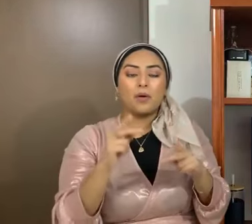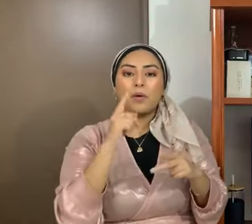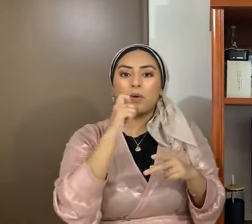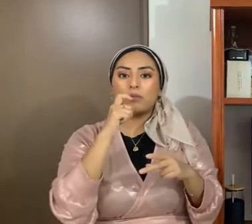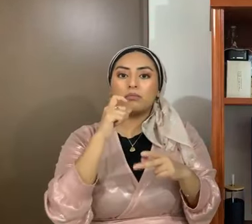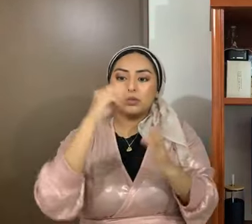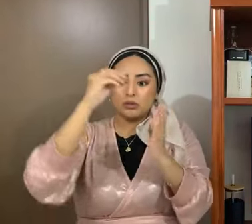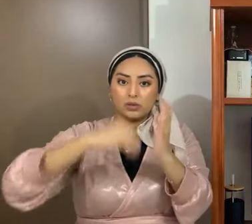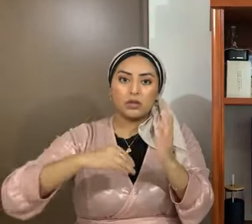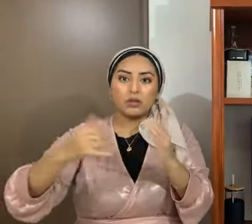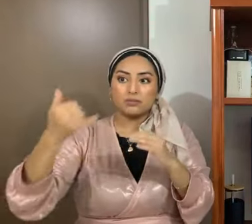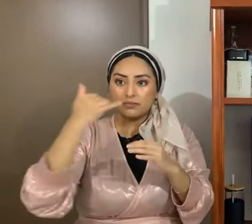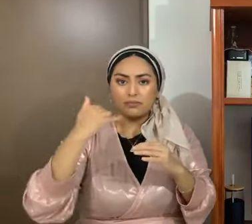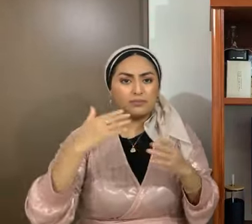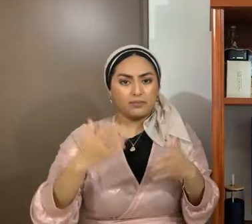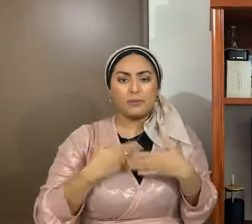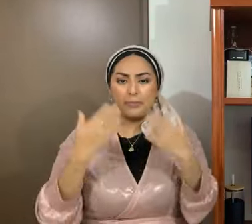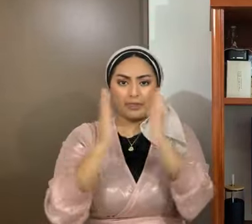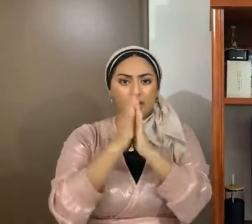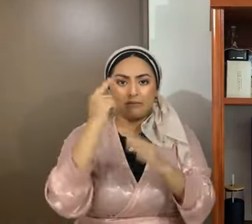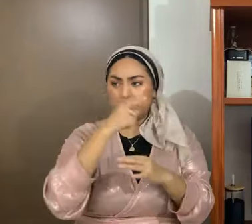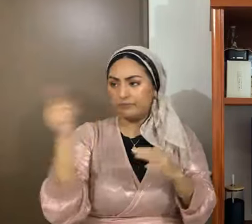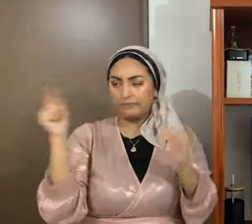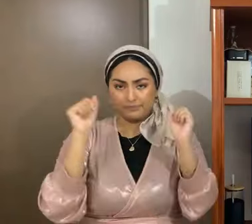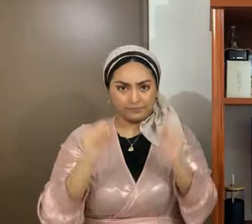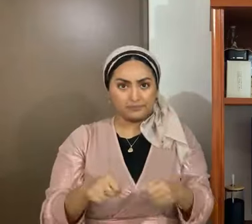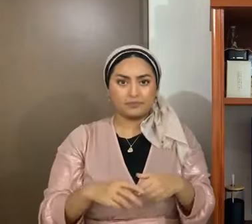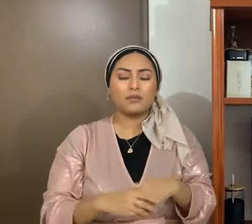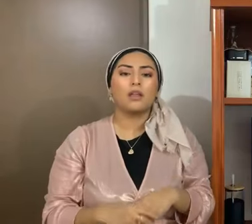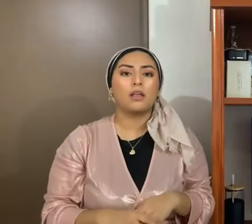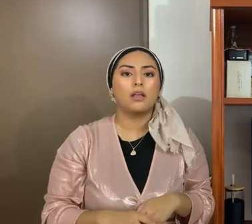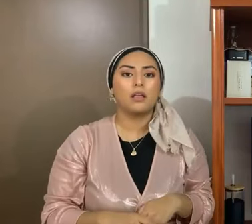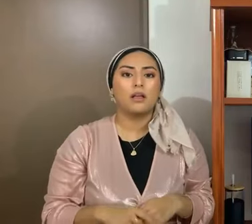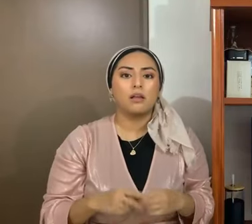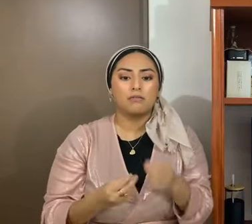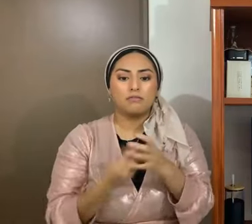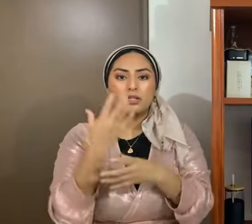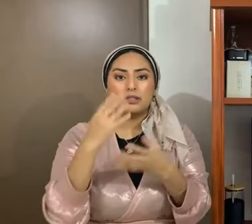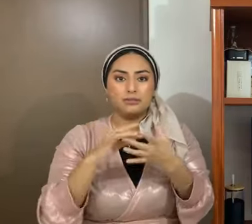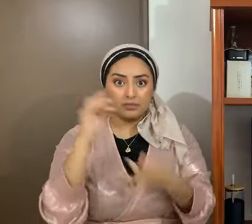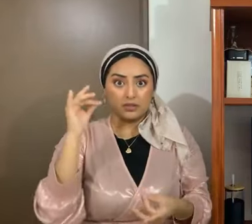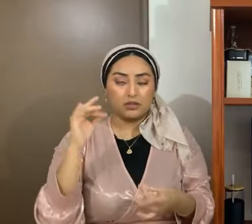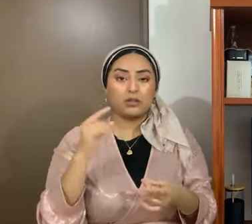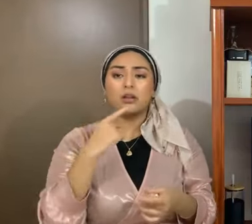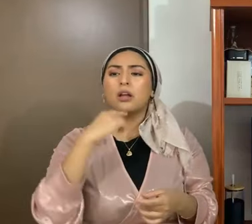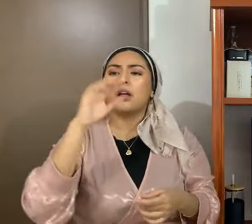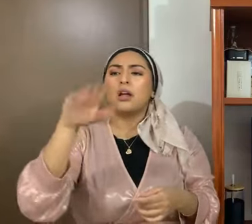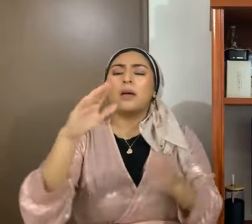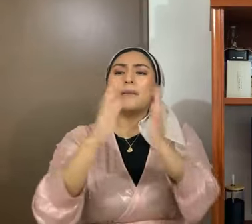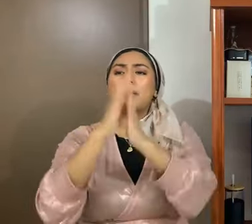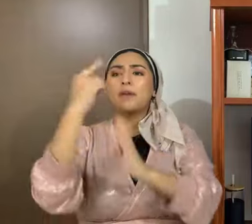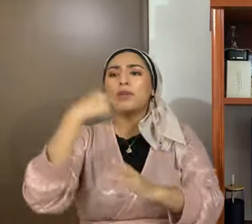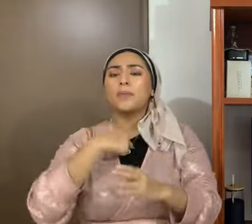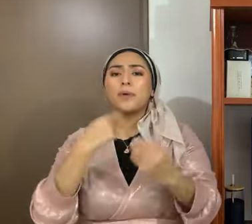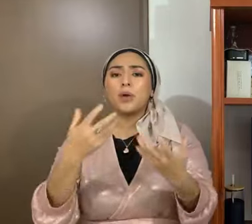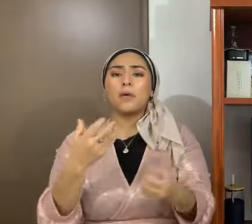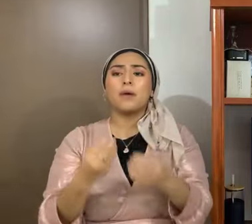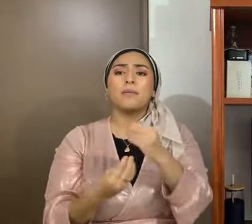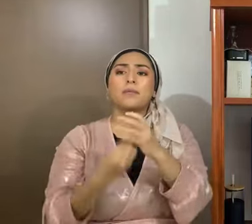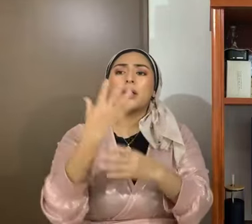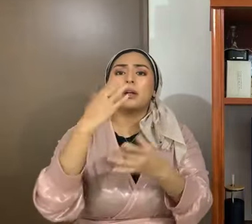y nos hablan y con mucho gusto oramos, sí, claro que sí, por crecimiento espiritual. Oiga, Roy, ore por mí porque yo quiero